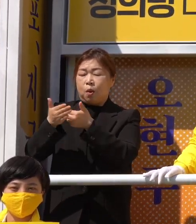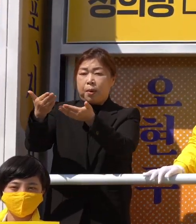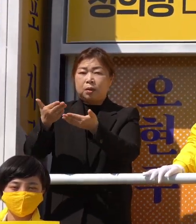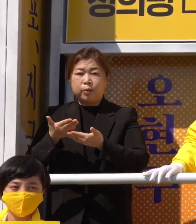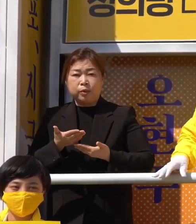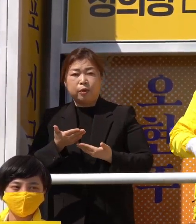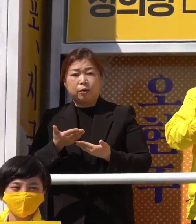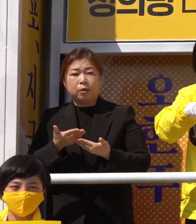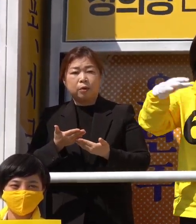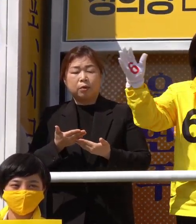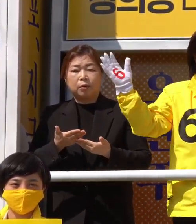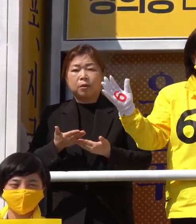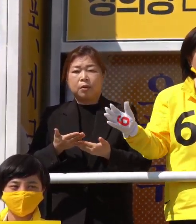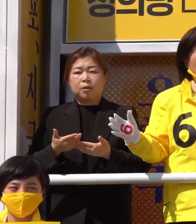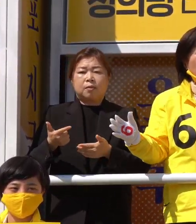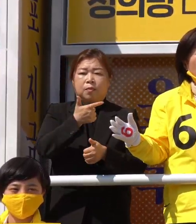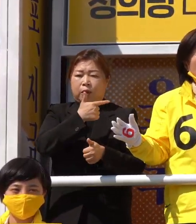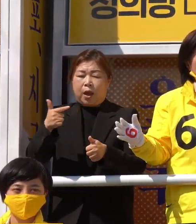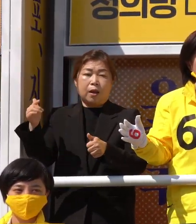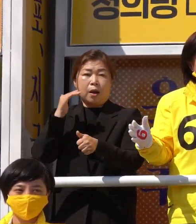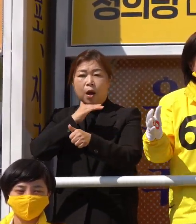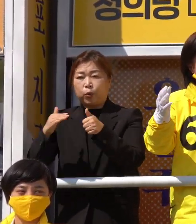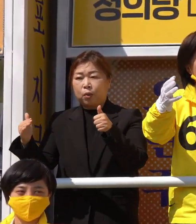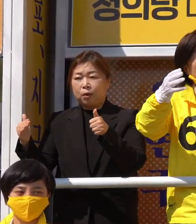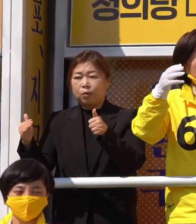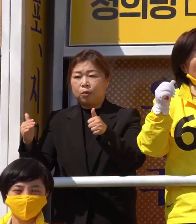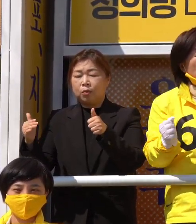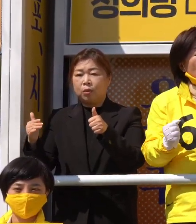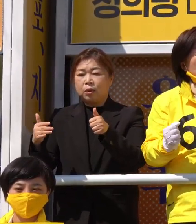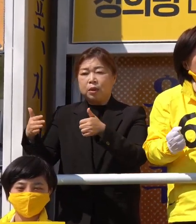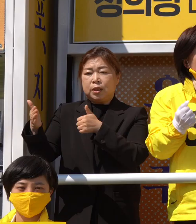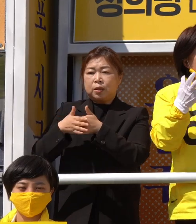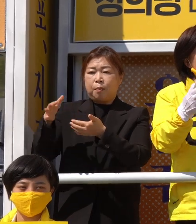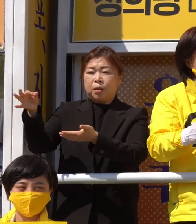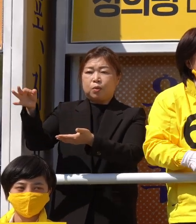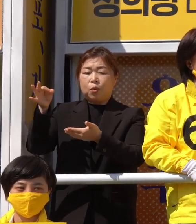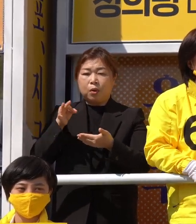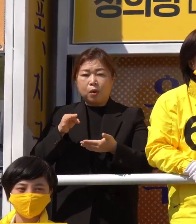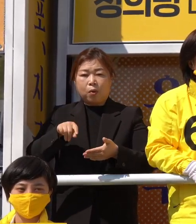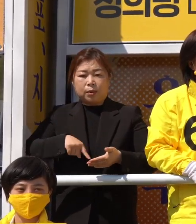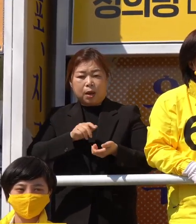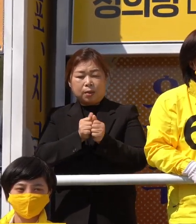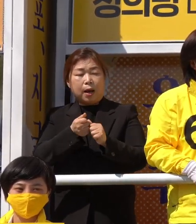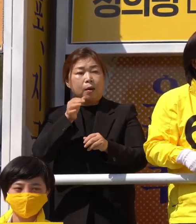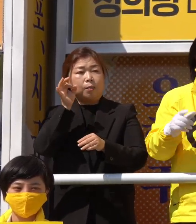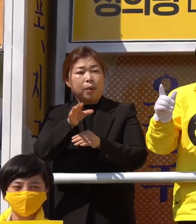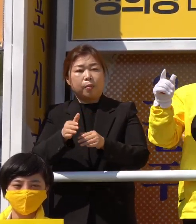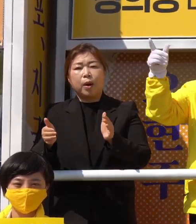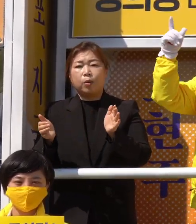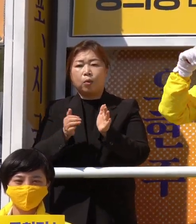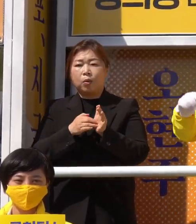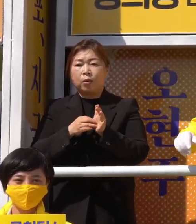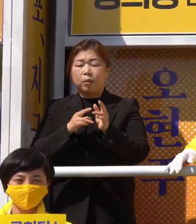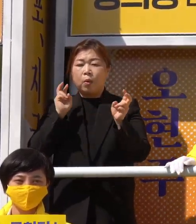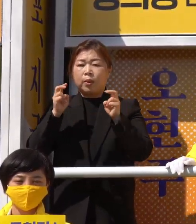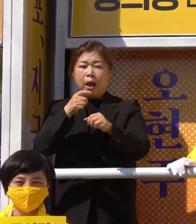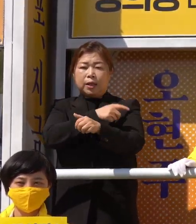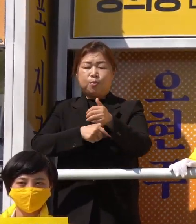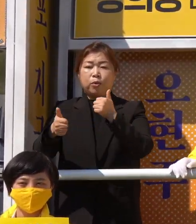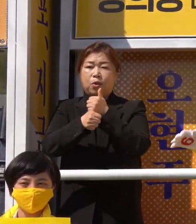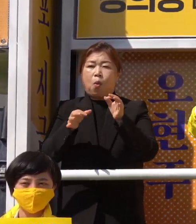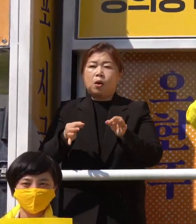지원받으면서 대량 해고하고 지원받은 돈으로 자사주 매입하고 자기 회사 임원들 월급